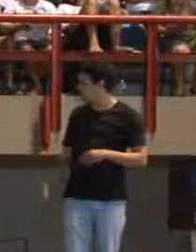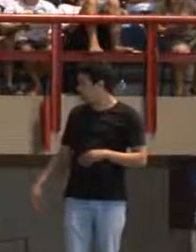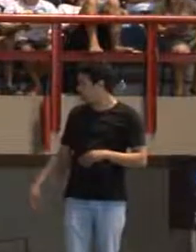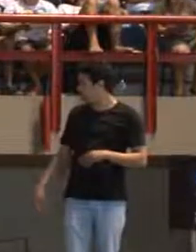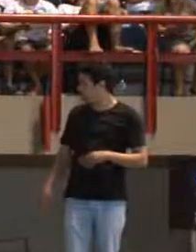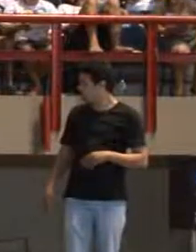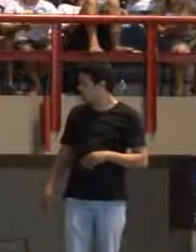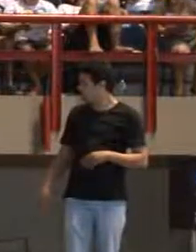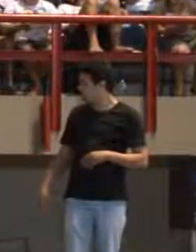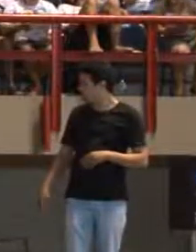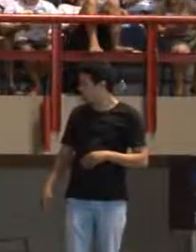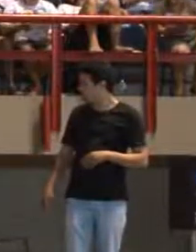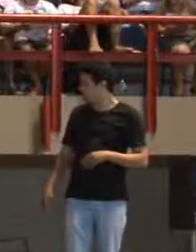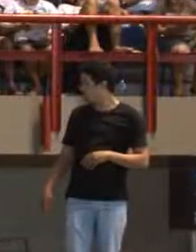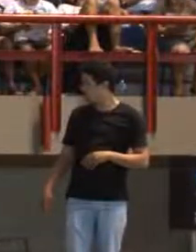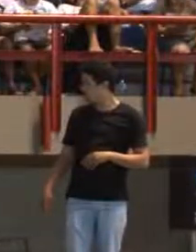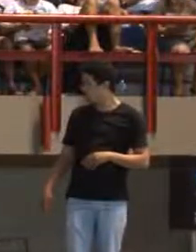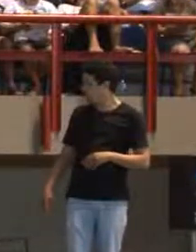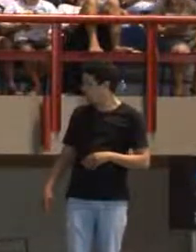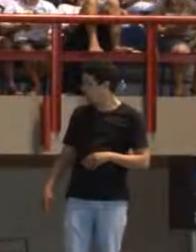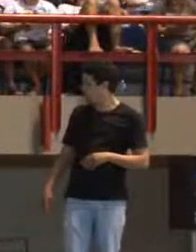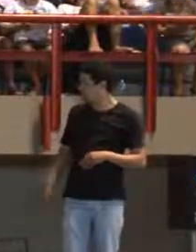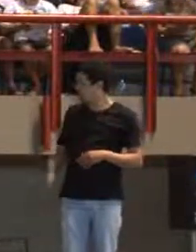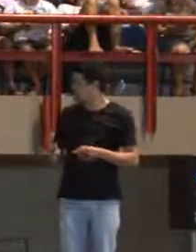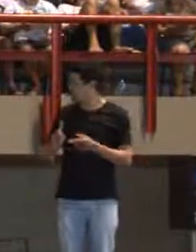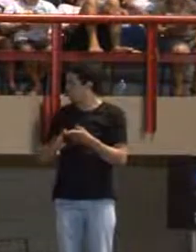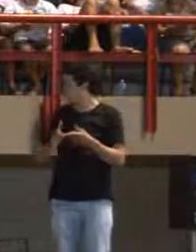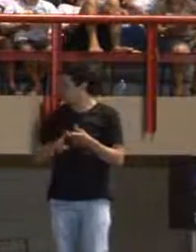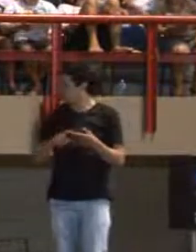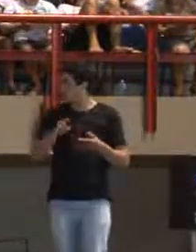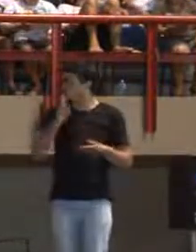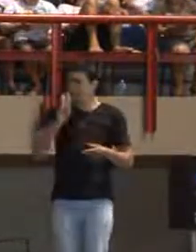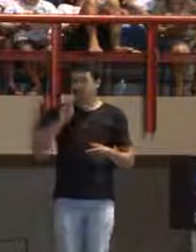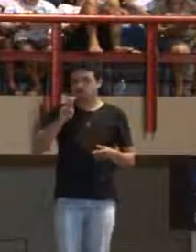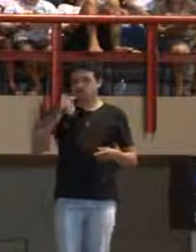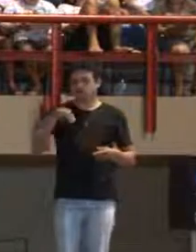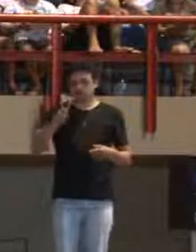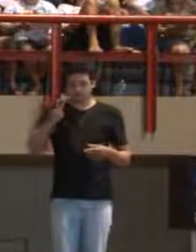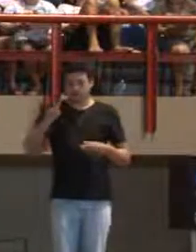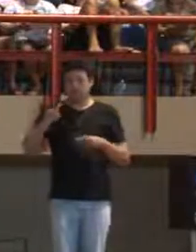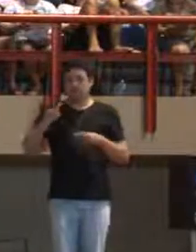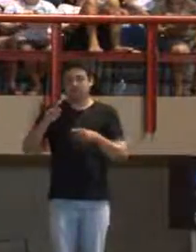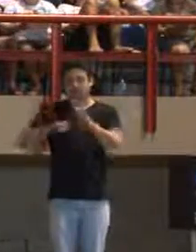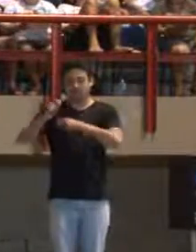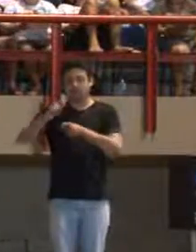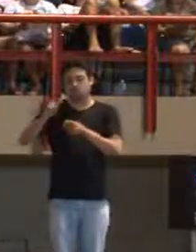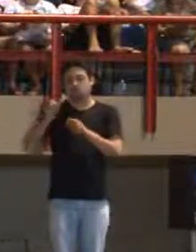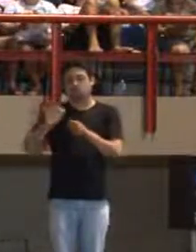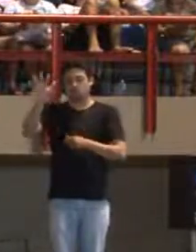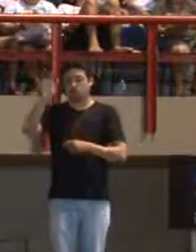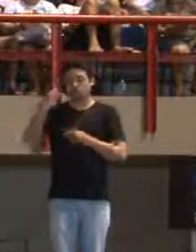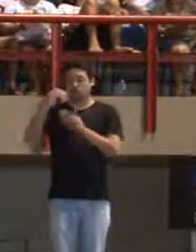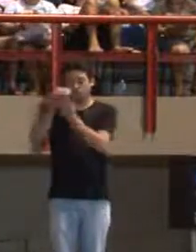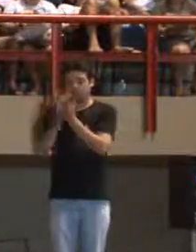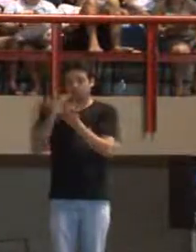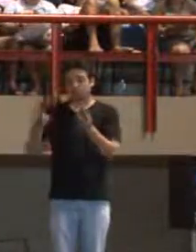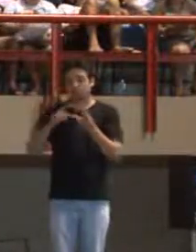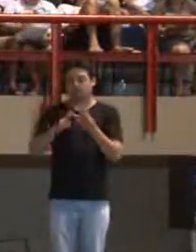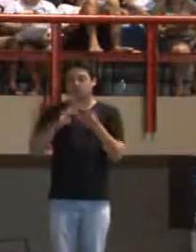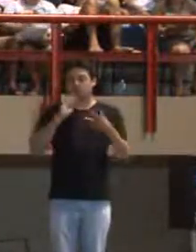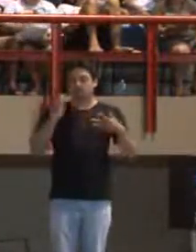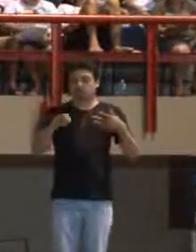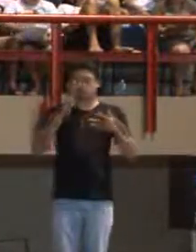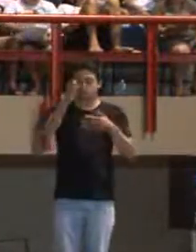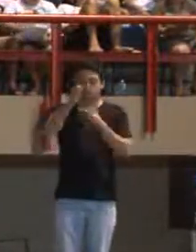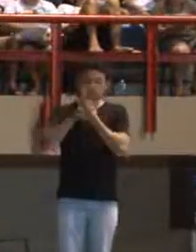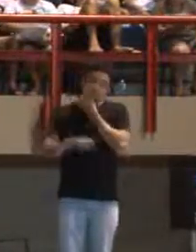utilizar o GNV que polui menos e tem um custo menor. Então, a resposta da segunda questão também é o